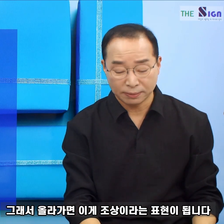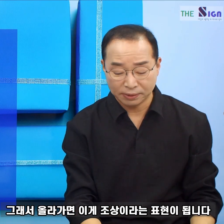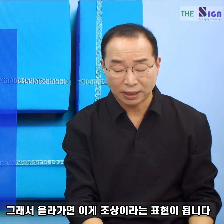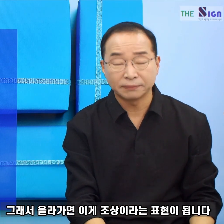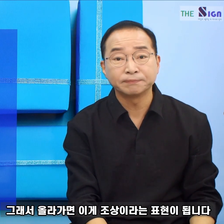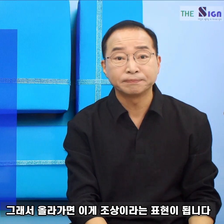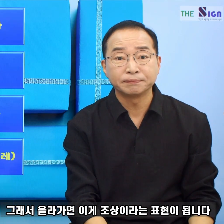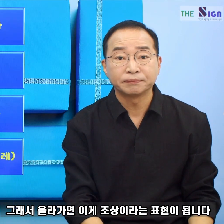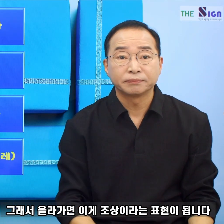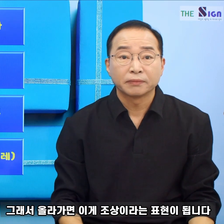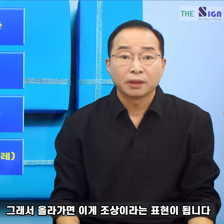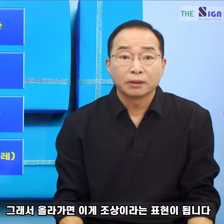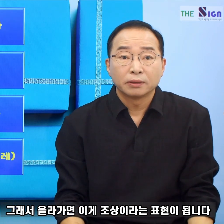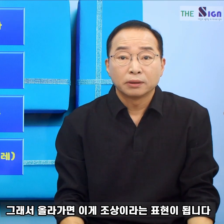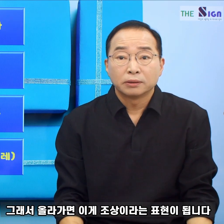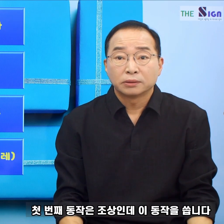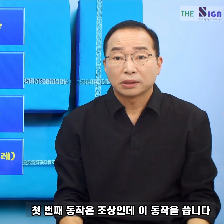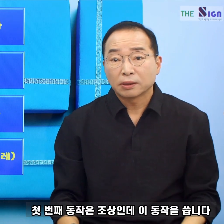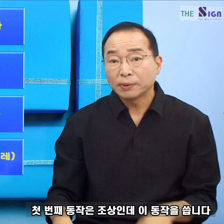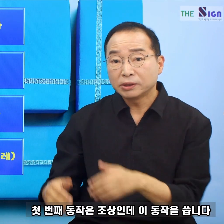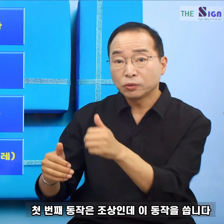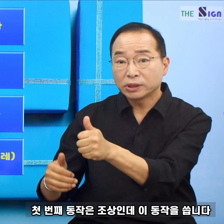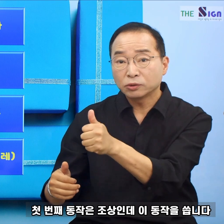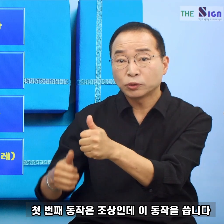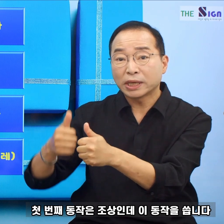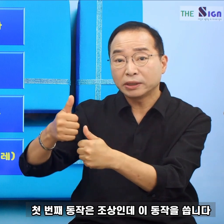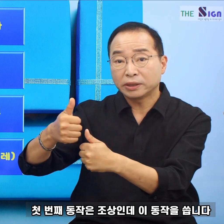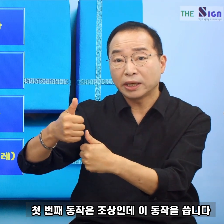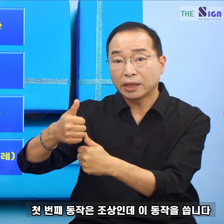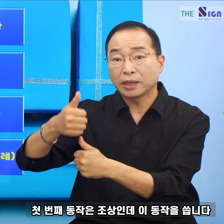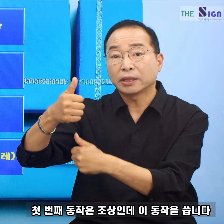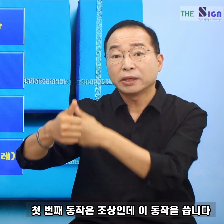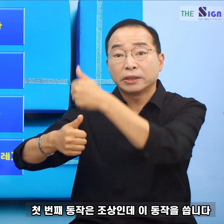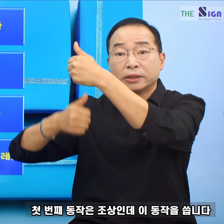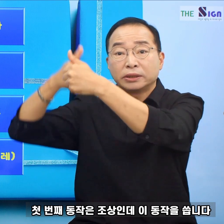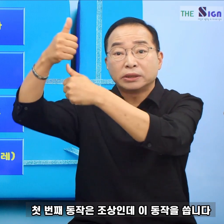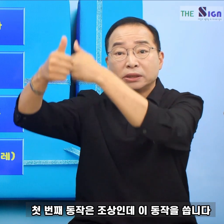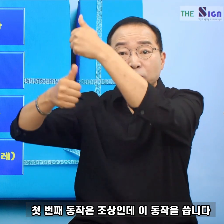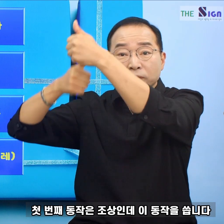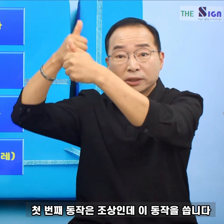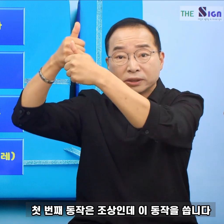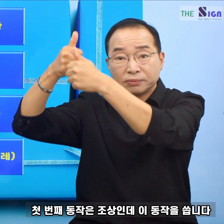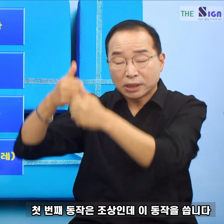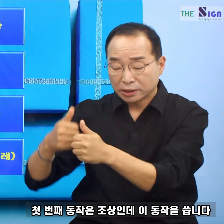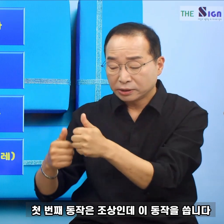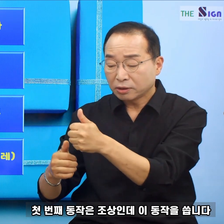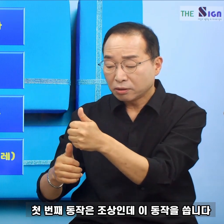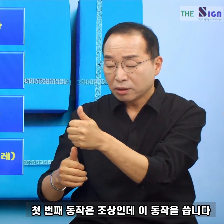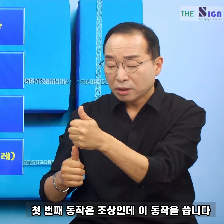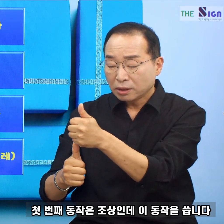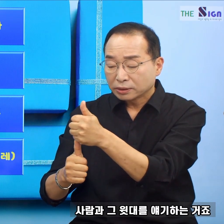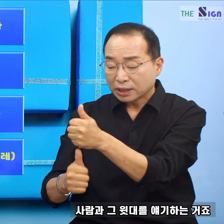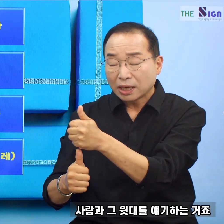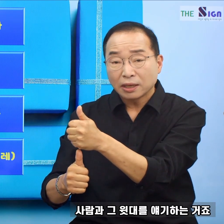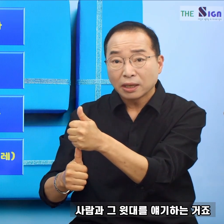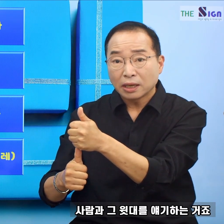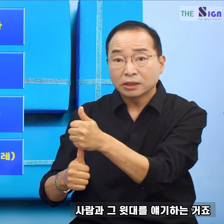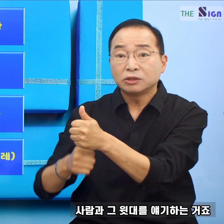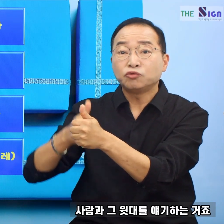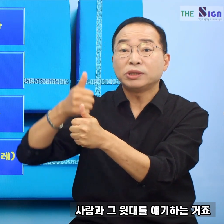됩니다. 자, 첫 번째 동작은 조상인데 이 동작을 씁니다. 그래서 사람과 그